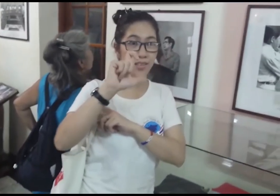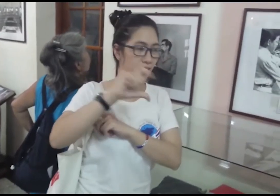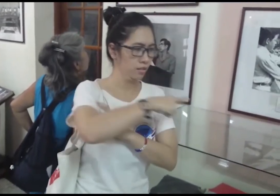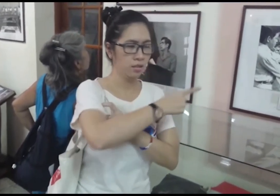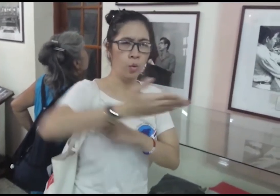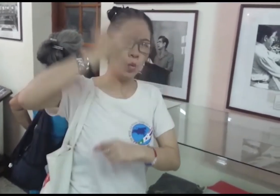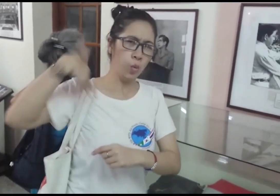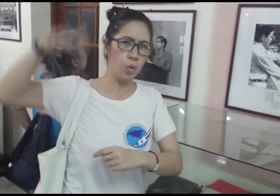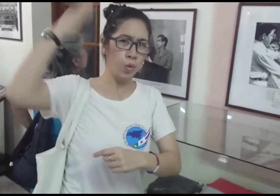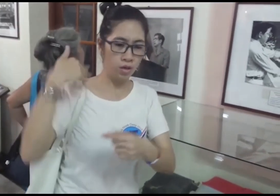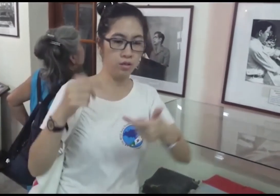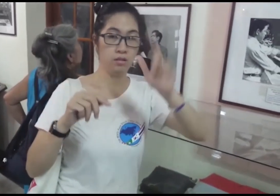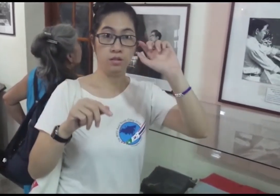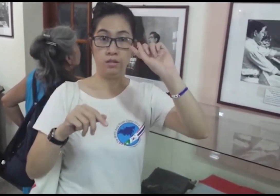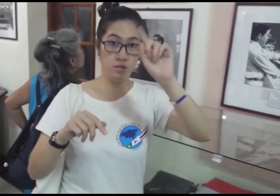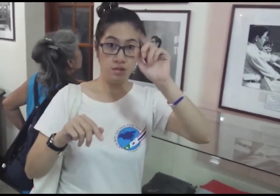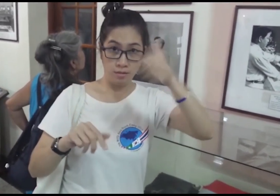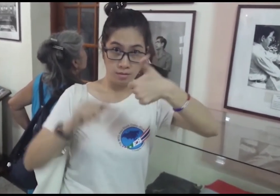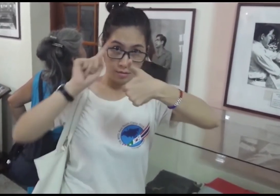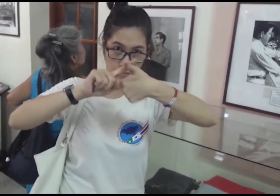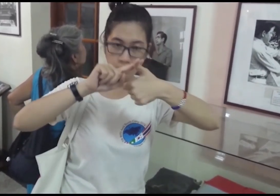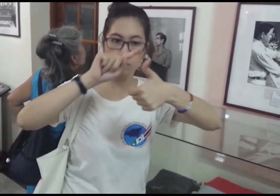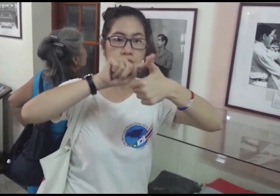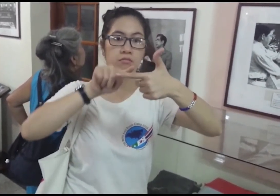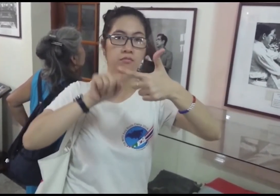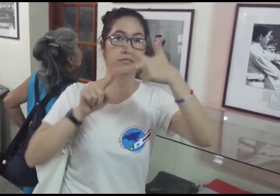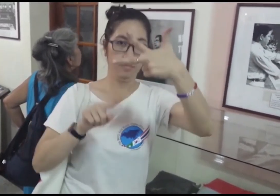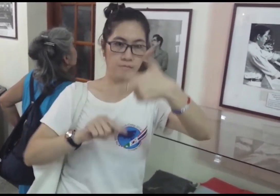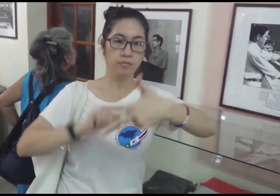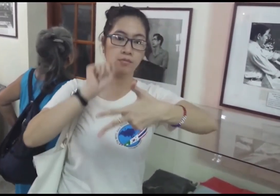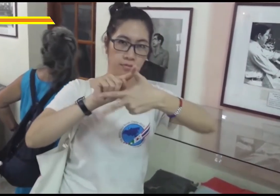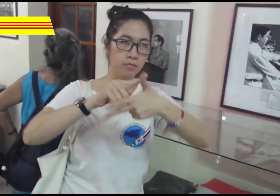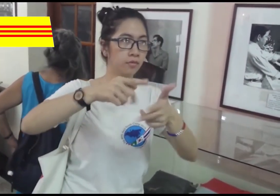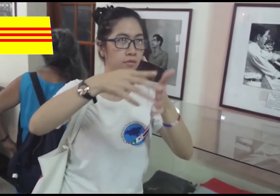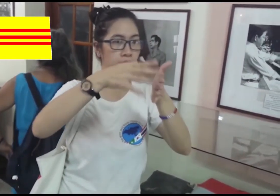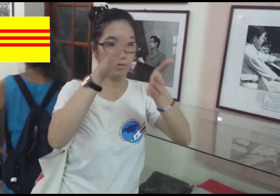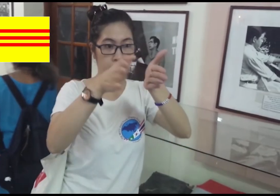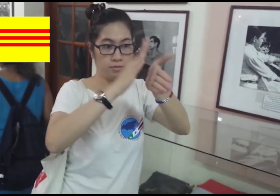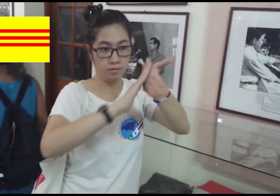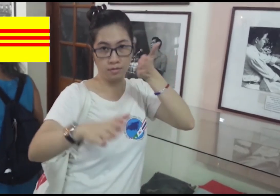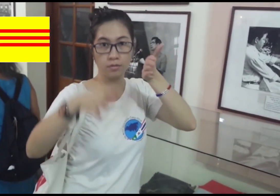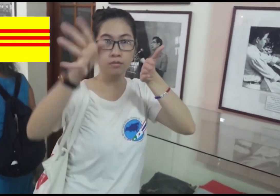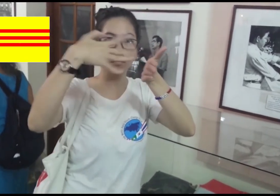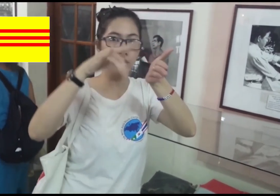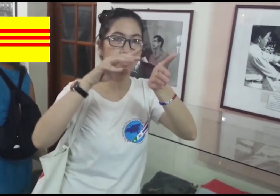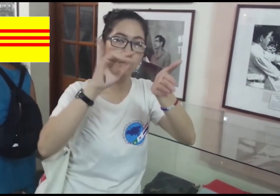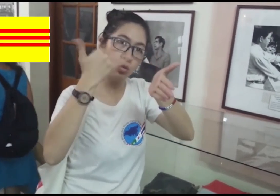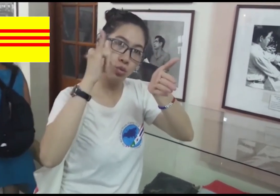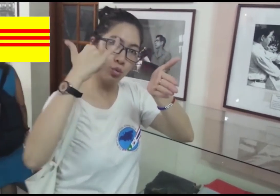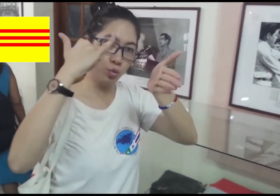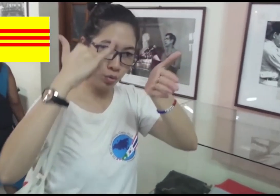Das ist die alte Flagge von Südvietnam. Es gab insgesamt 3. Die erste war komplett gelb mit